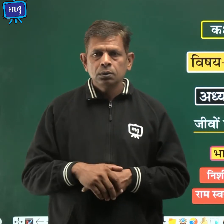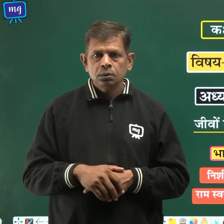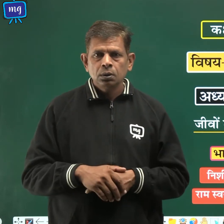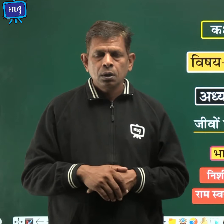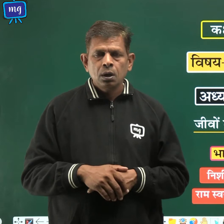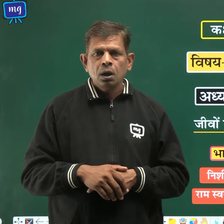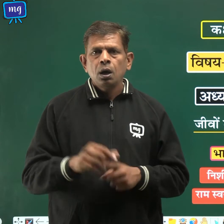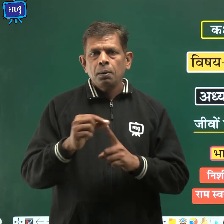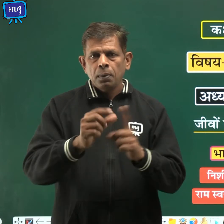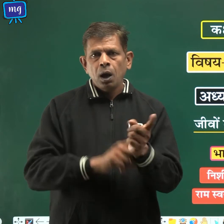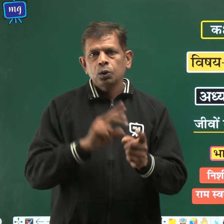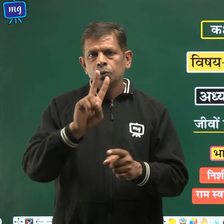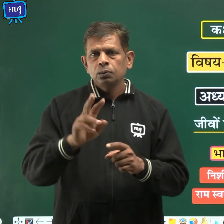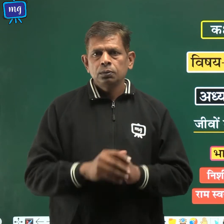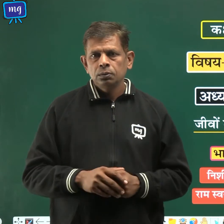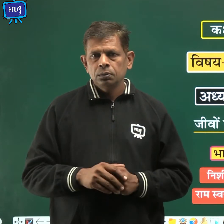भाग 2।